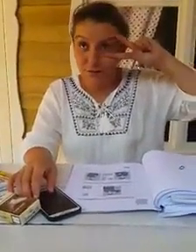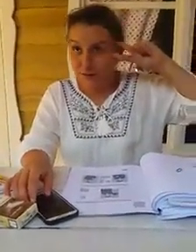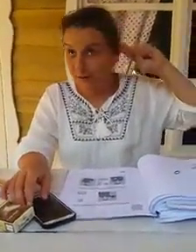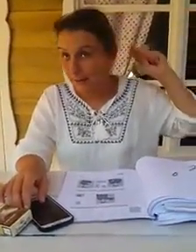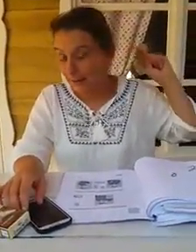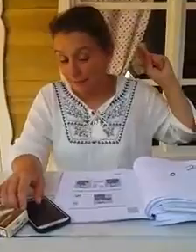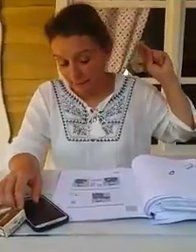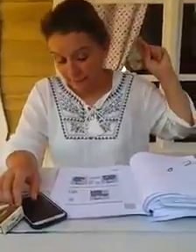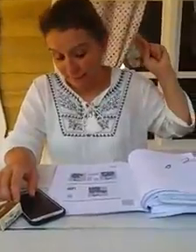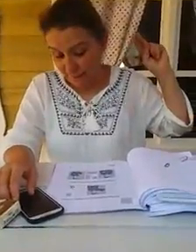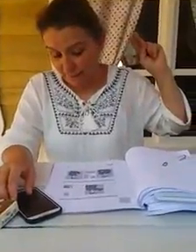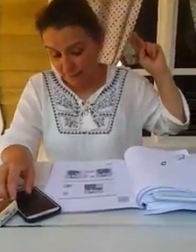Yunanistan.